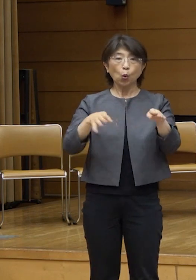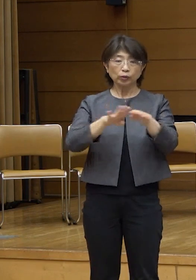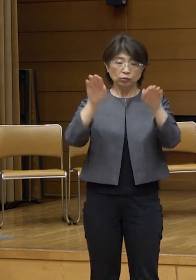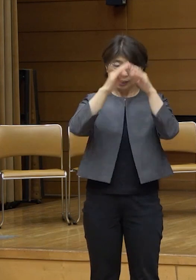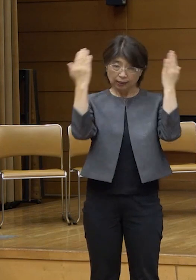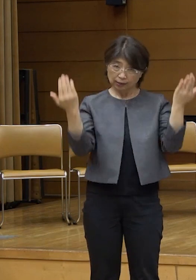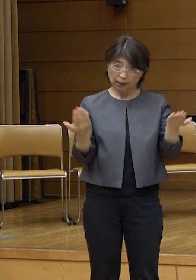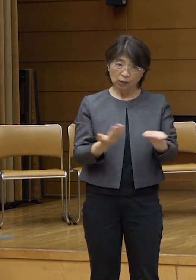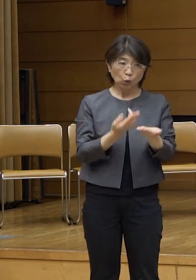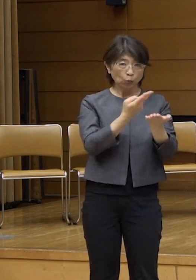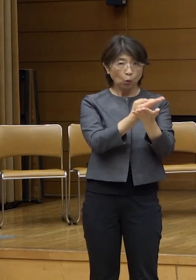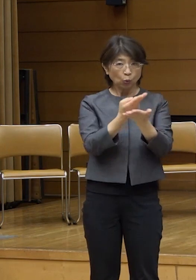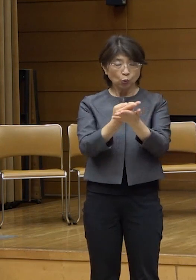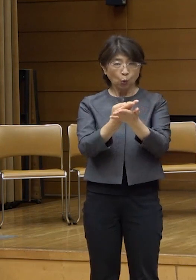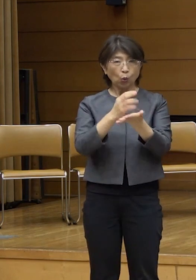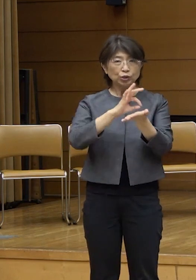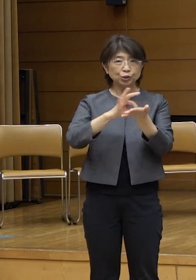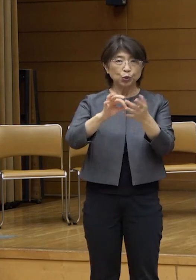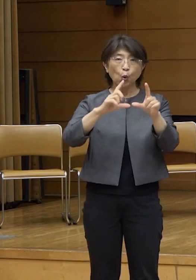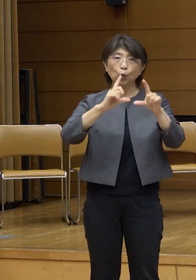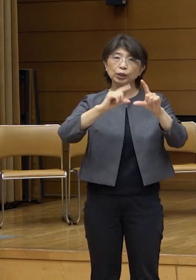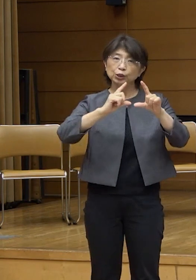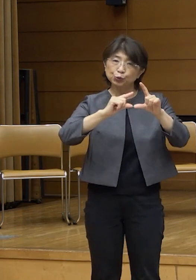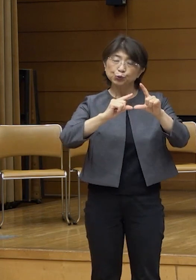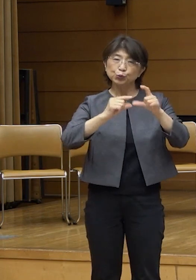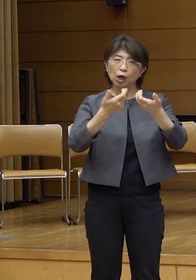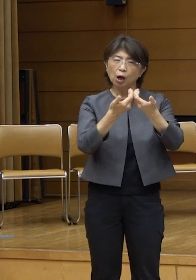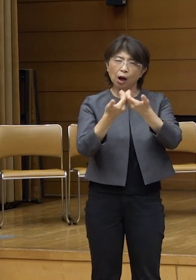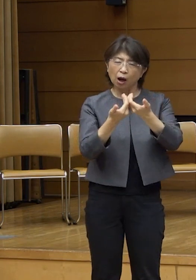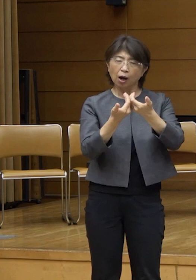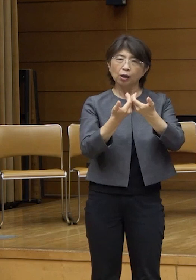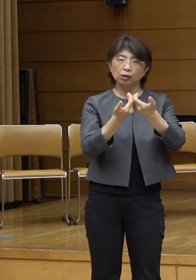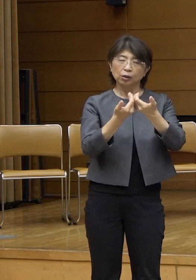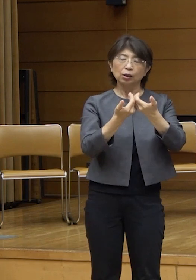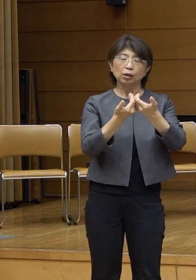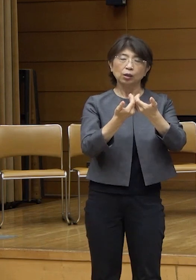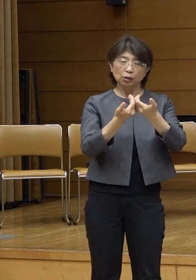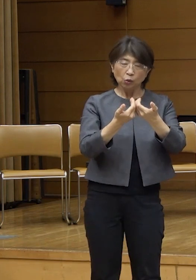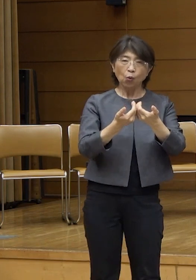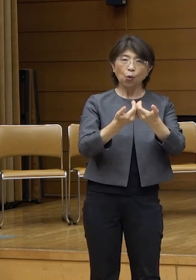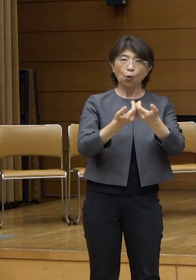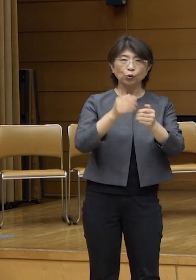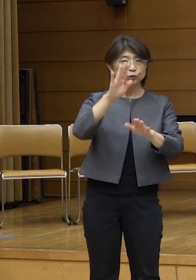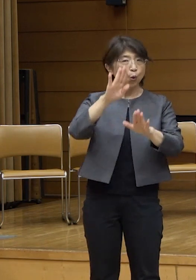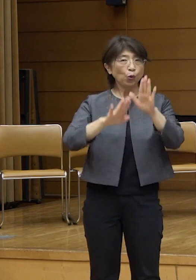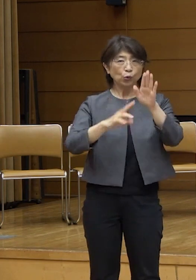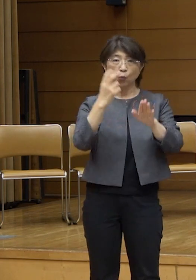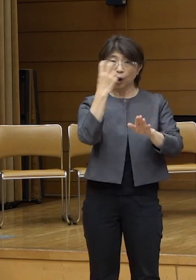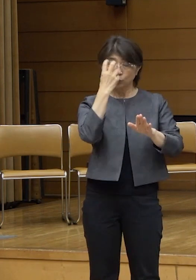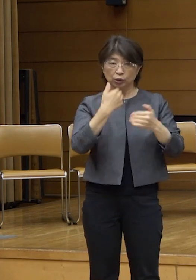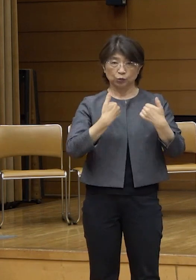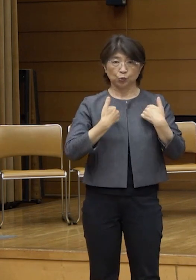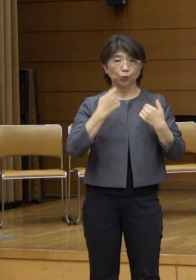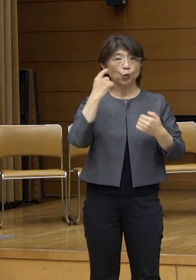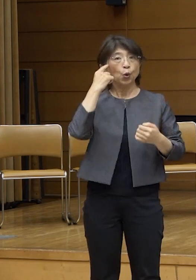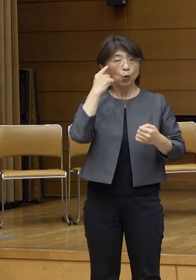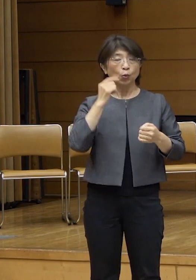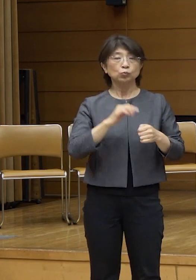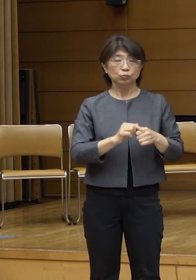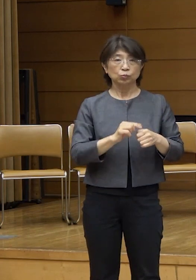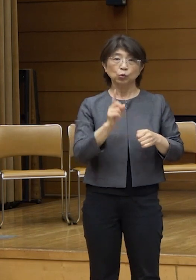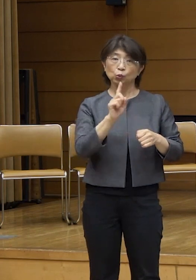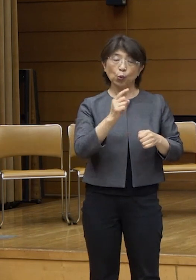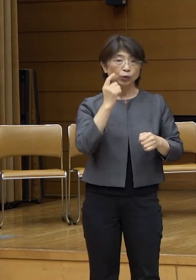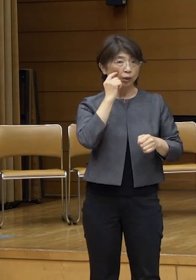率で逼迫度っていうのを見ていかなきゃいけないんだと、いけないんではないかと思うんですが、それについてはどうなん